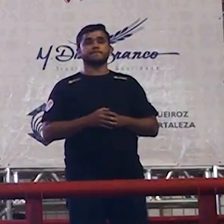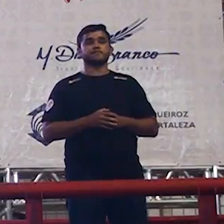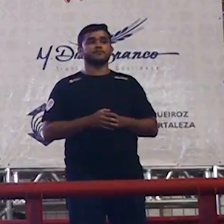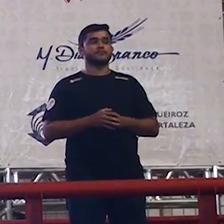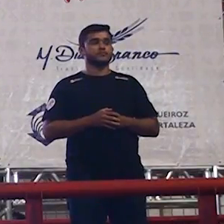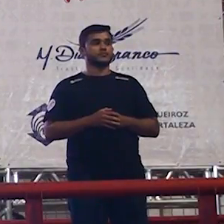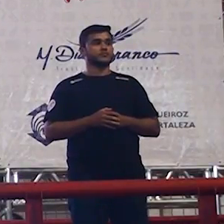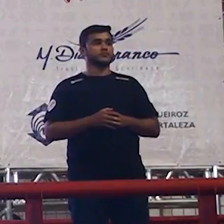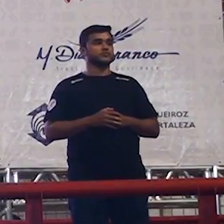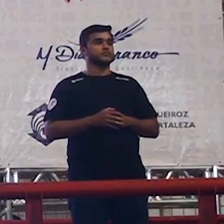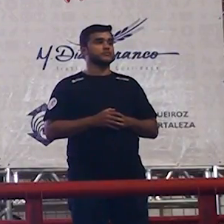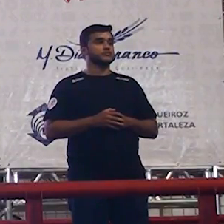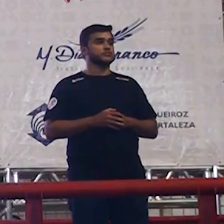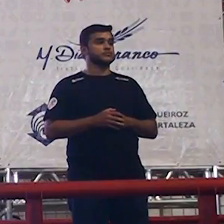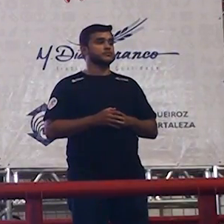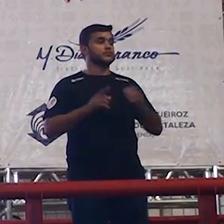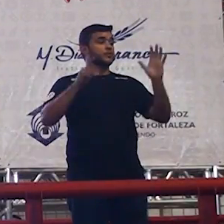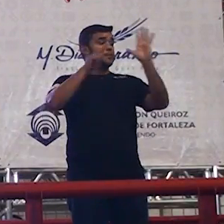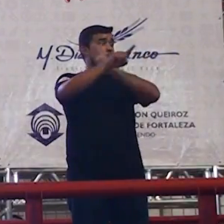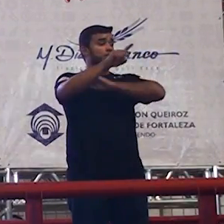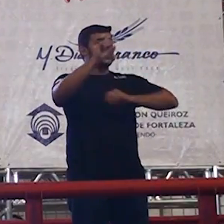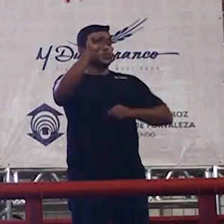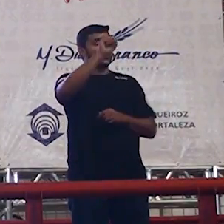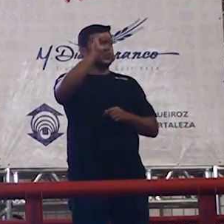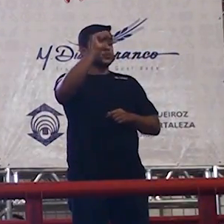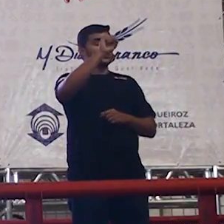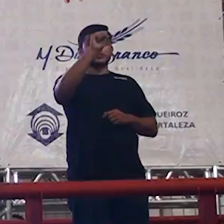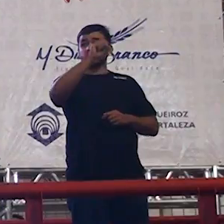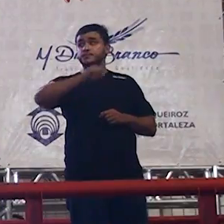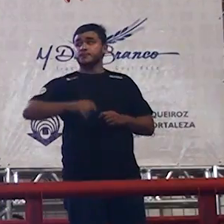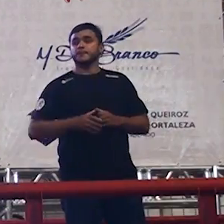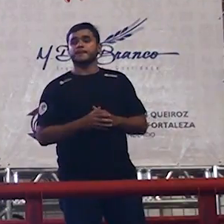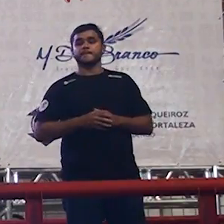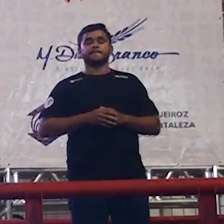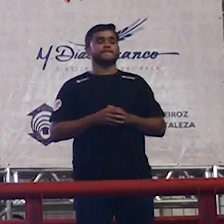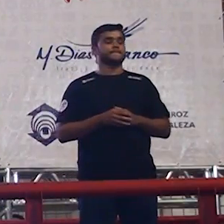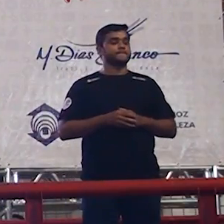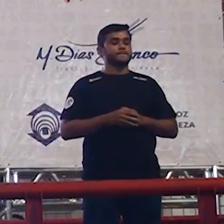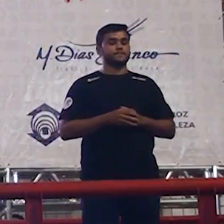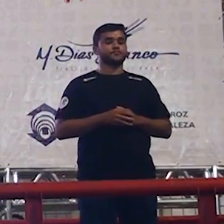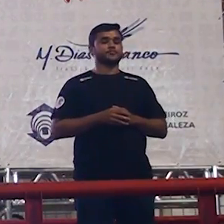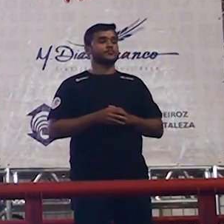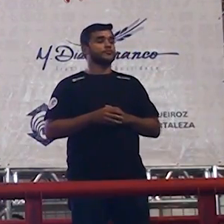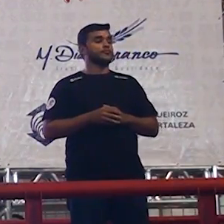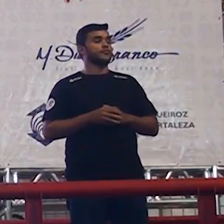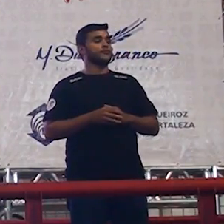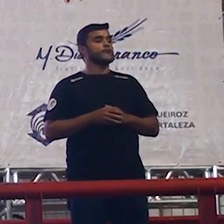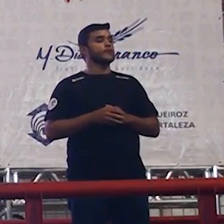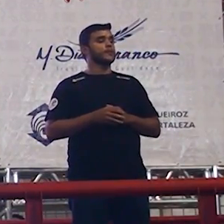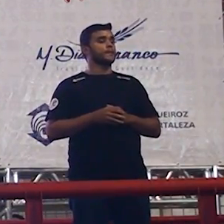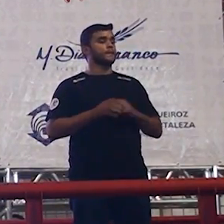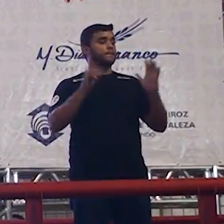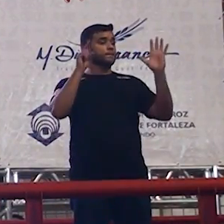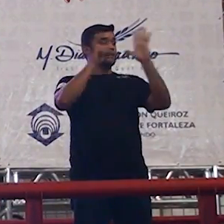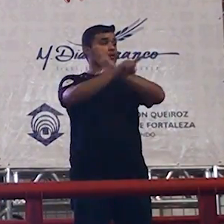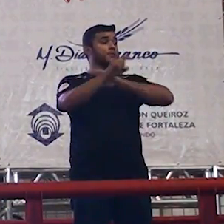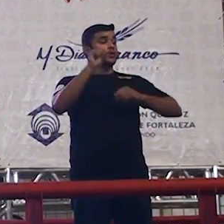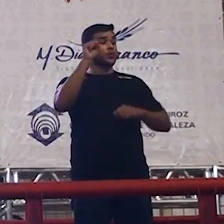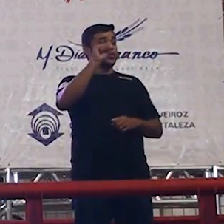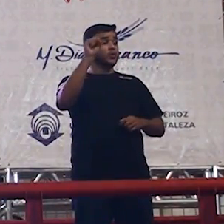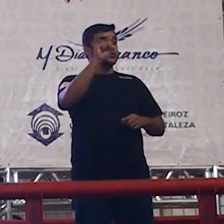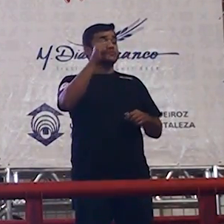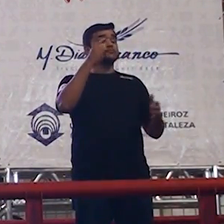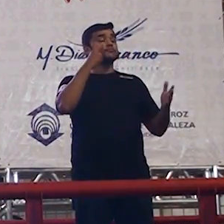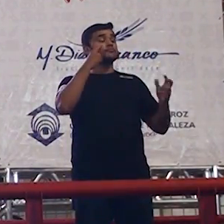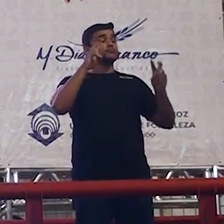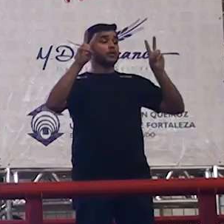para a questão 8. A resolução vai ficar aí na lousa. Essa questão 8 é interessante porque ela